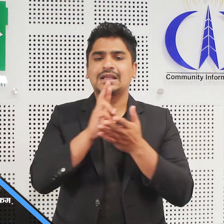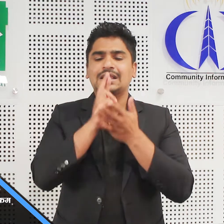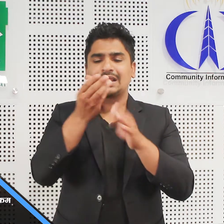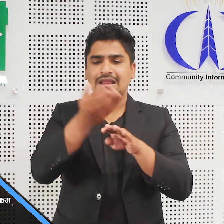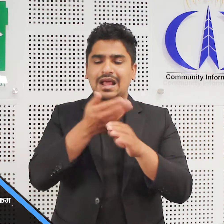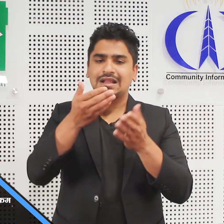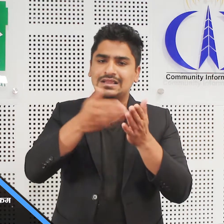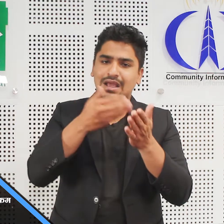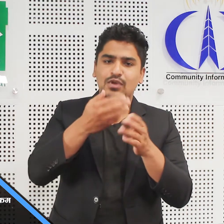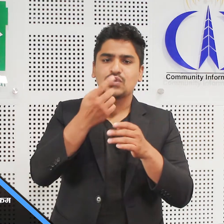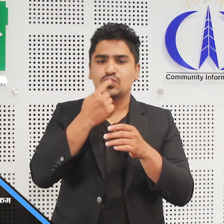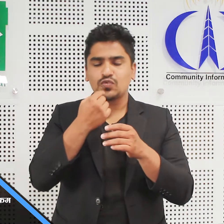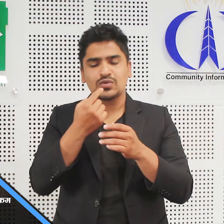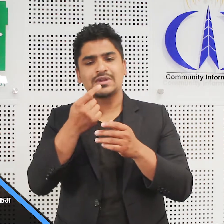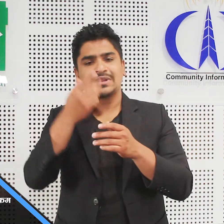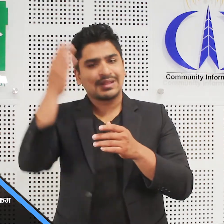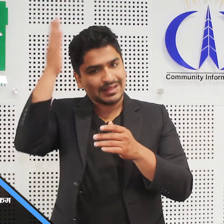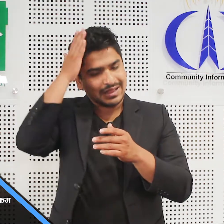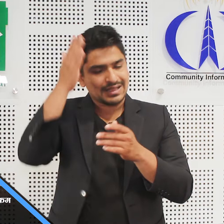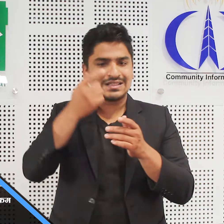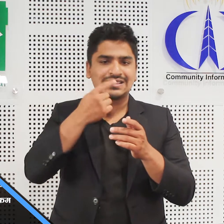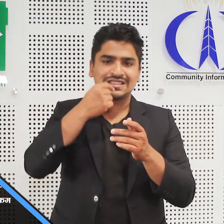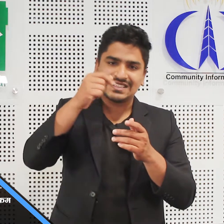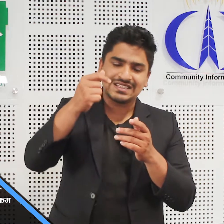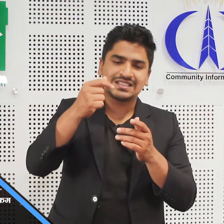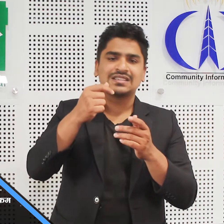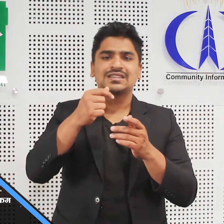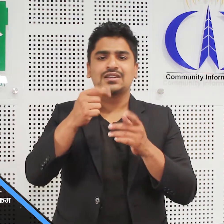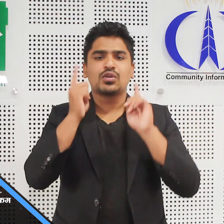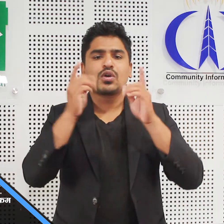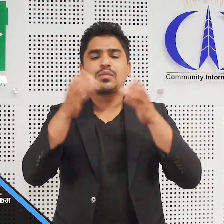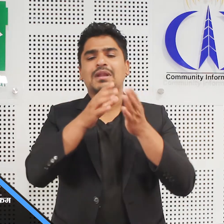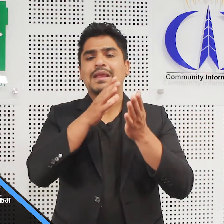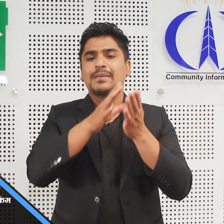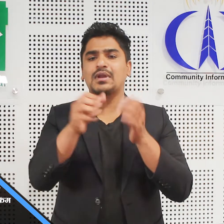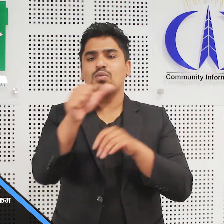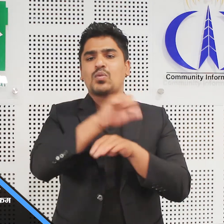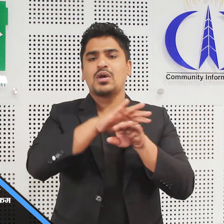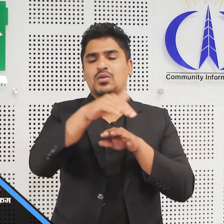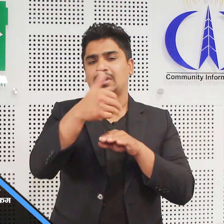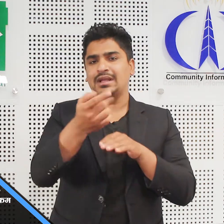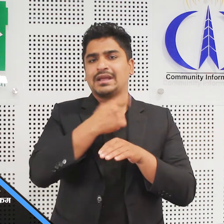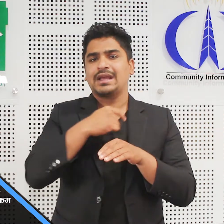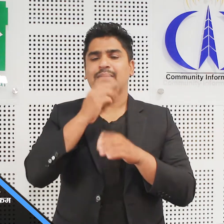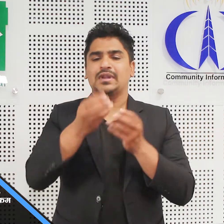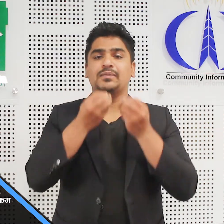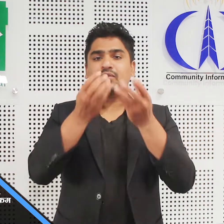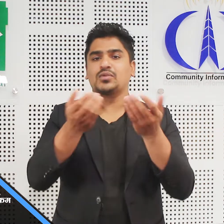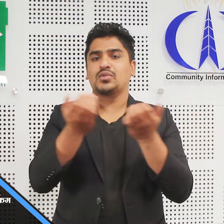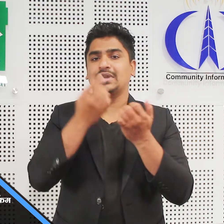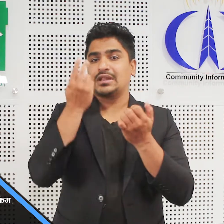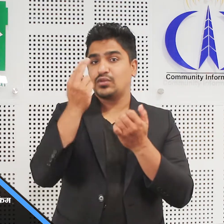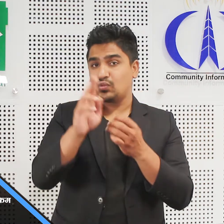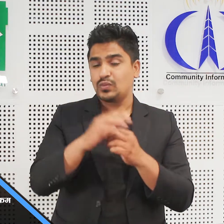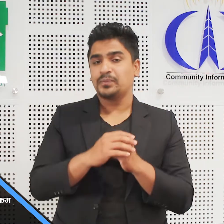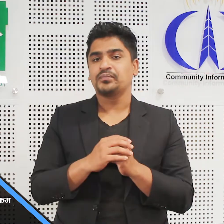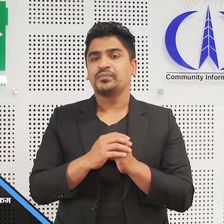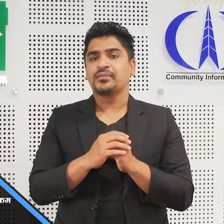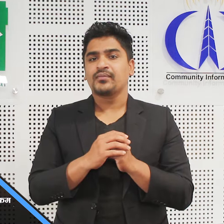चामल, नुन, तेल, चिनी, यसरी चाहिँ हामीले नगरपालिकाको तर्फबाट उहाँहरूलाई हामीले उपलब्ध गराएका थियौँ। त्यतिखेर